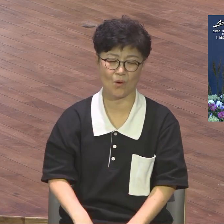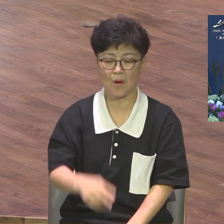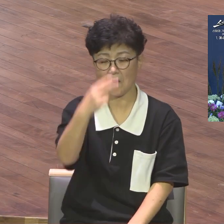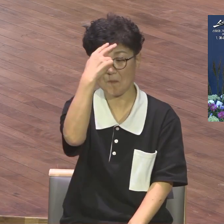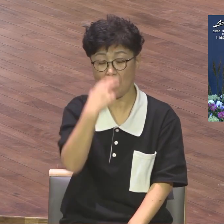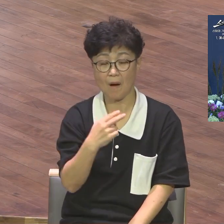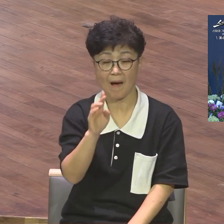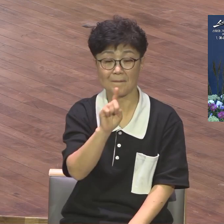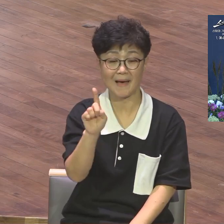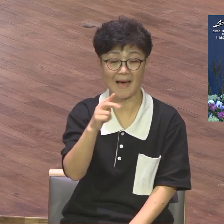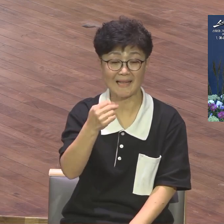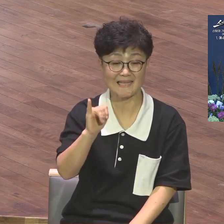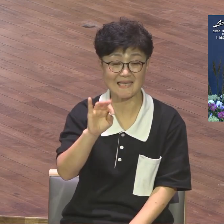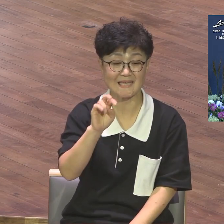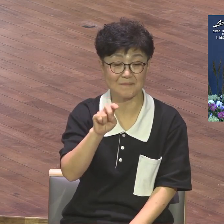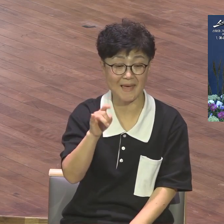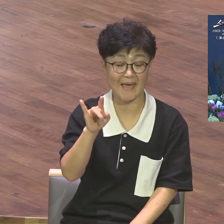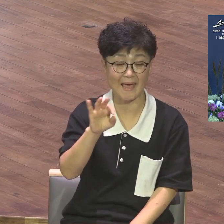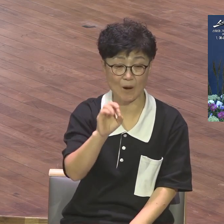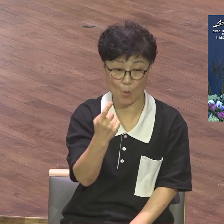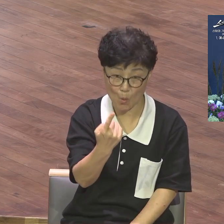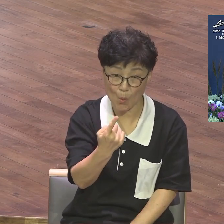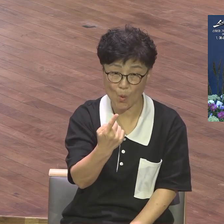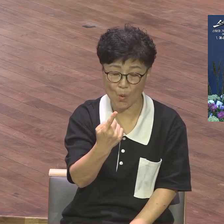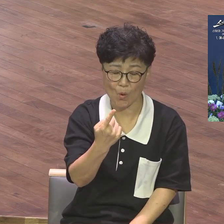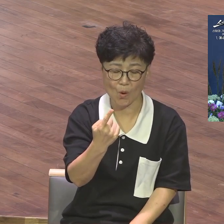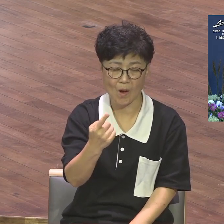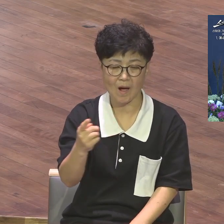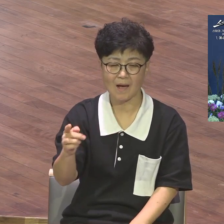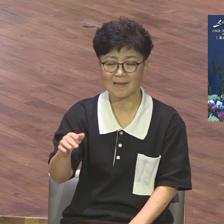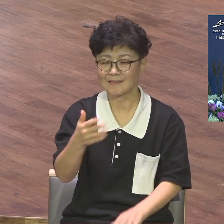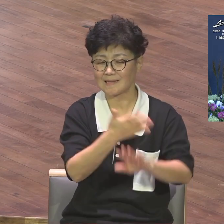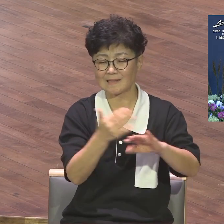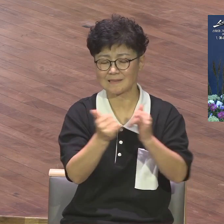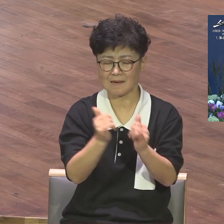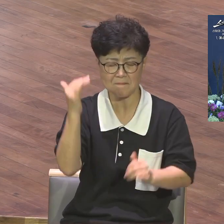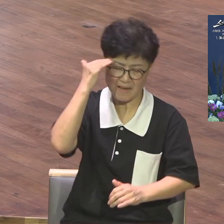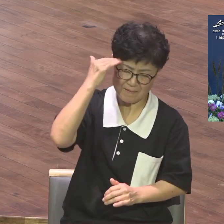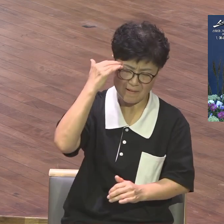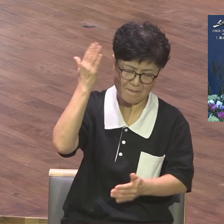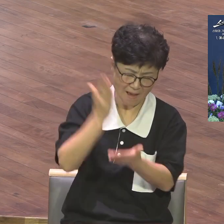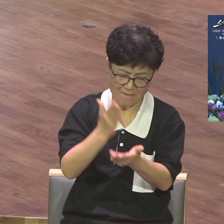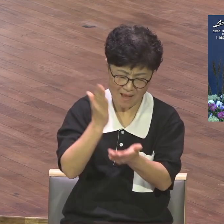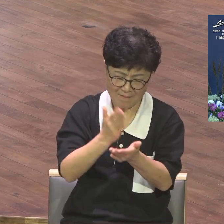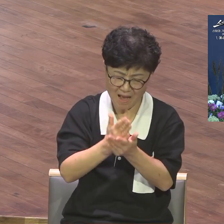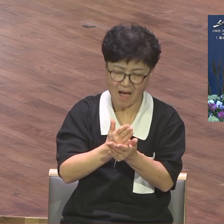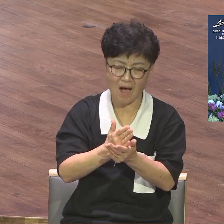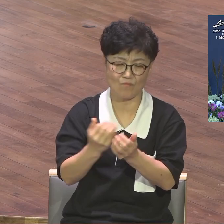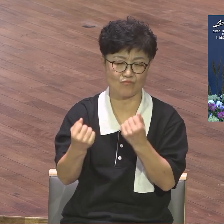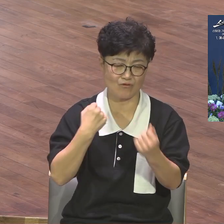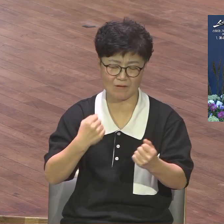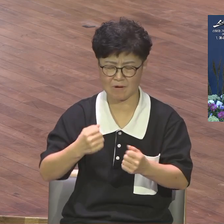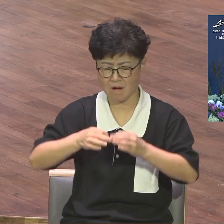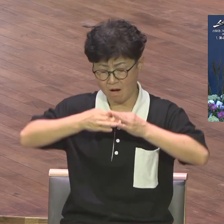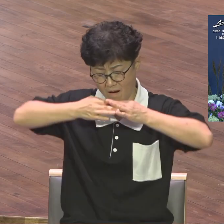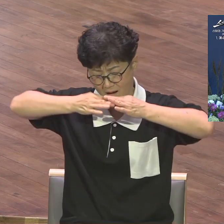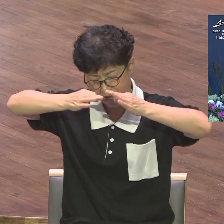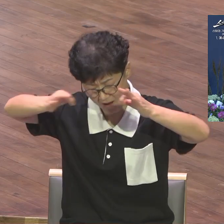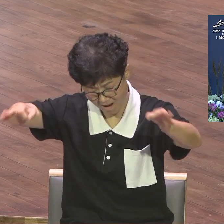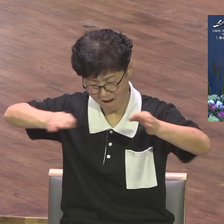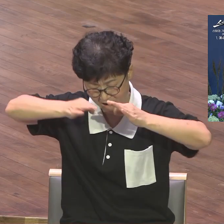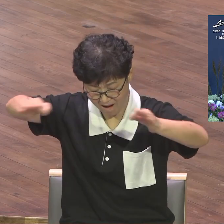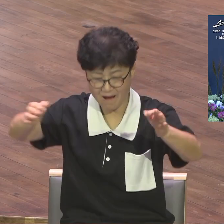비난을 듣고도 그와 상관없이 더 소리 높여 다윗의 자손 예수여 라고 외친 그 간절함과 같은 것입니다.